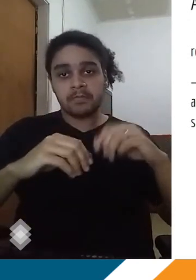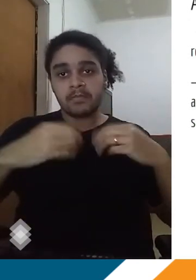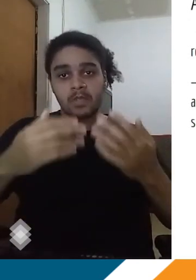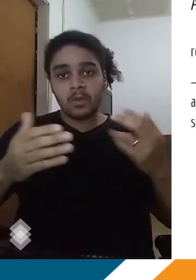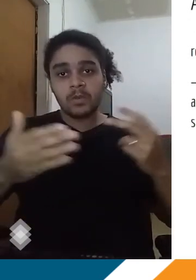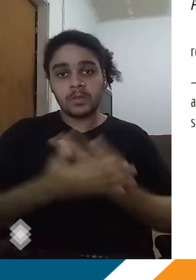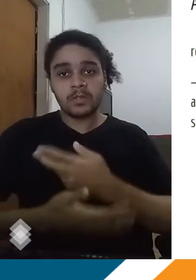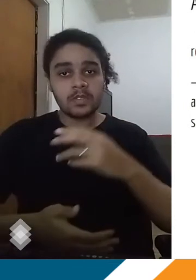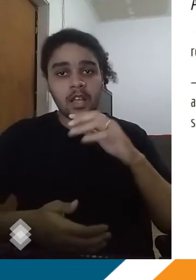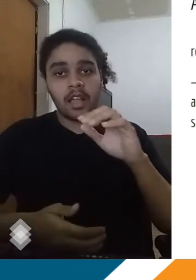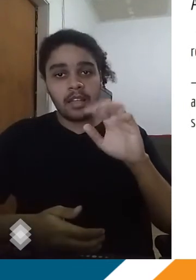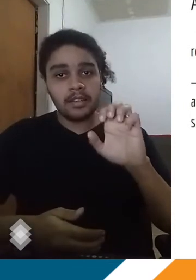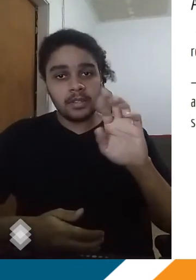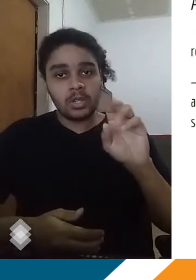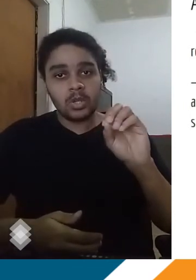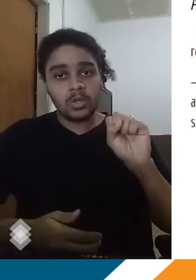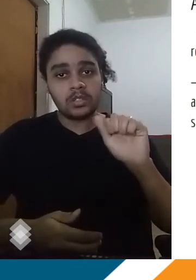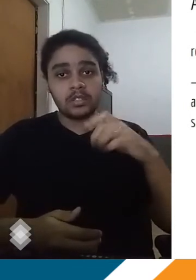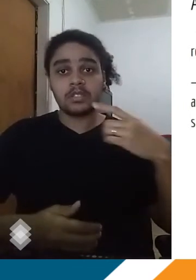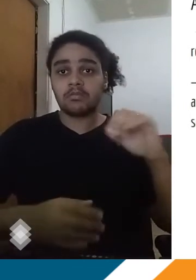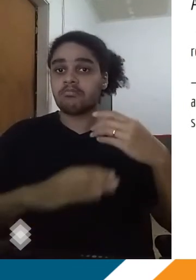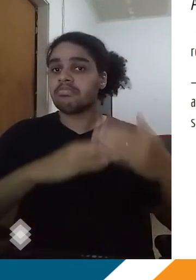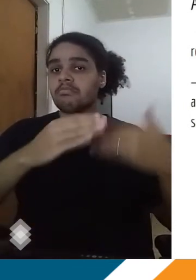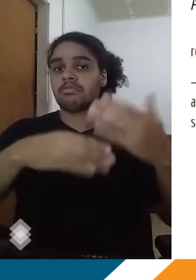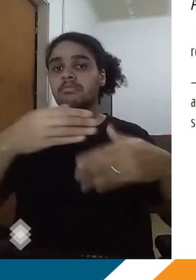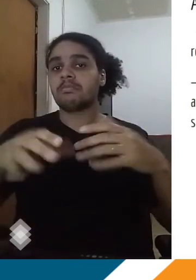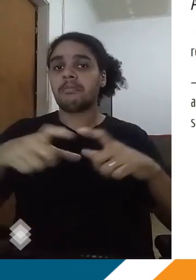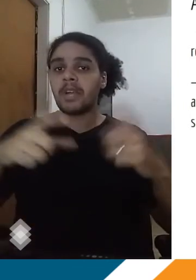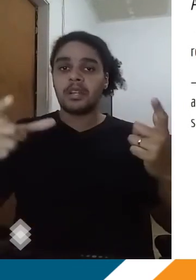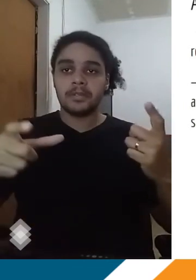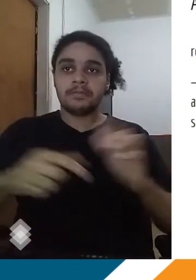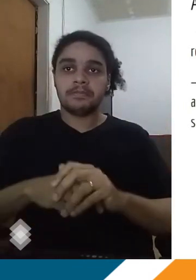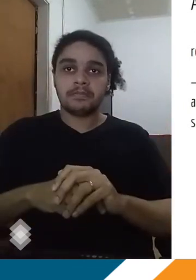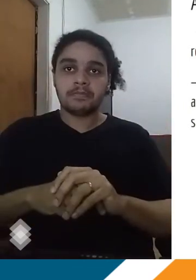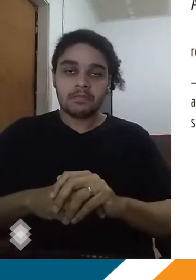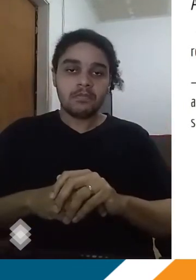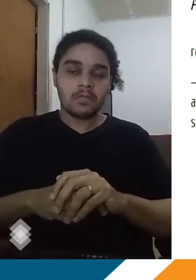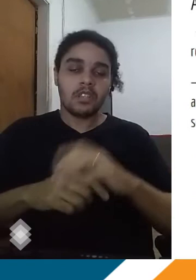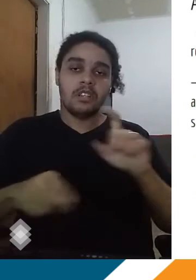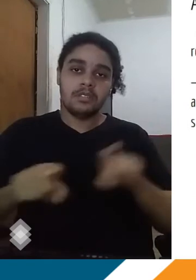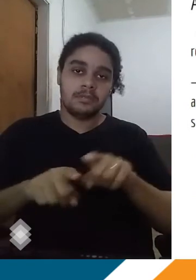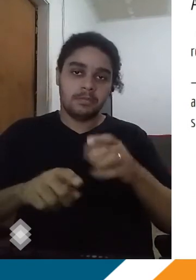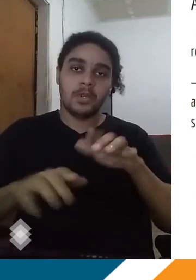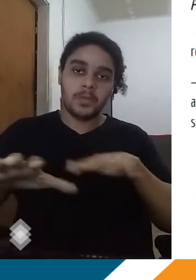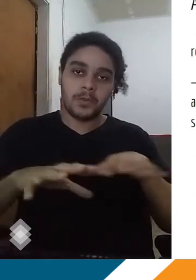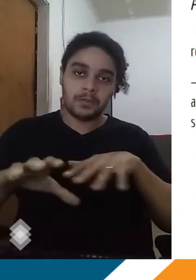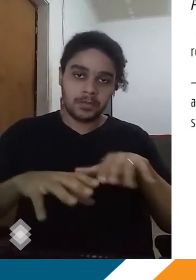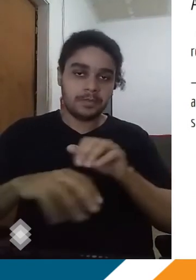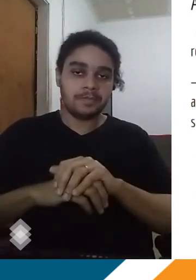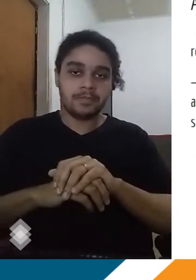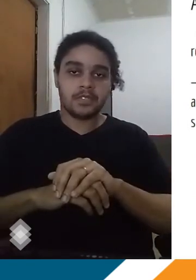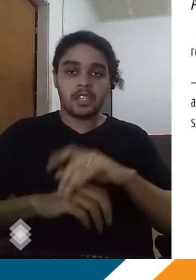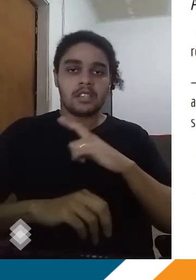acumulação desses sedimentos. Portanto, a erosão é um processo um pouco maior, né, que considera, além da desagregação,